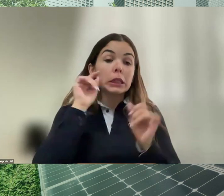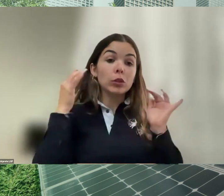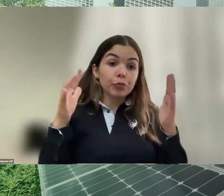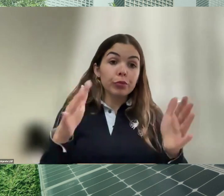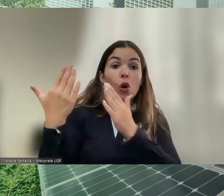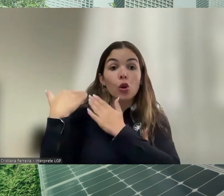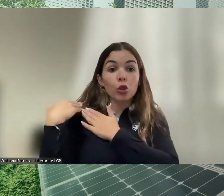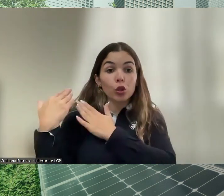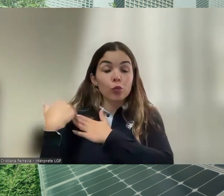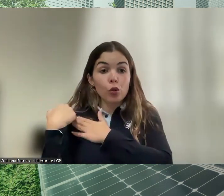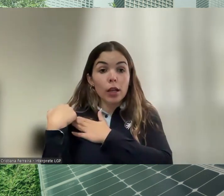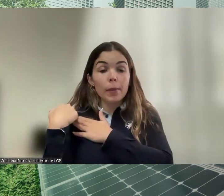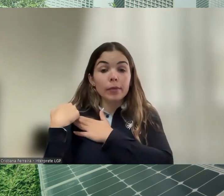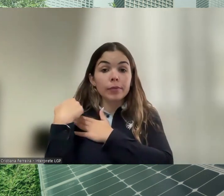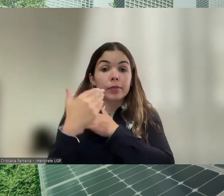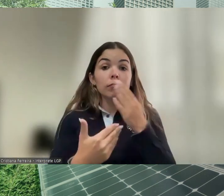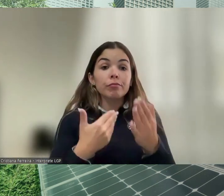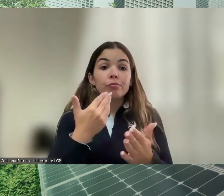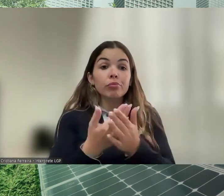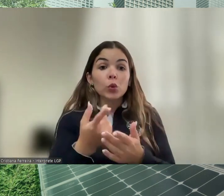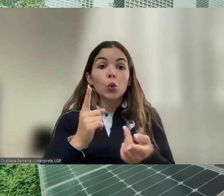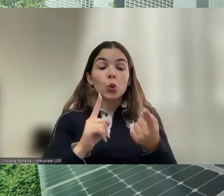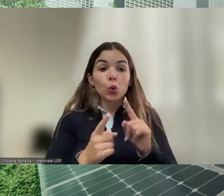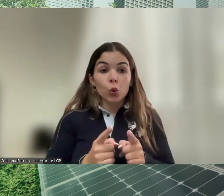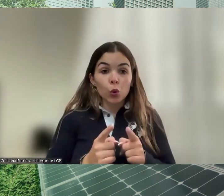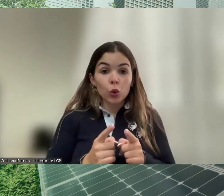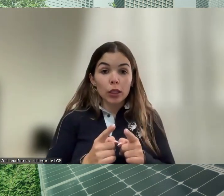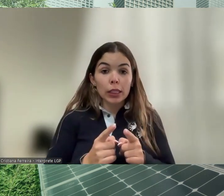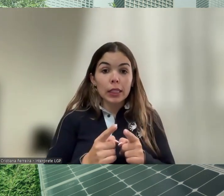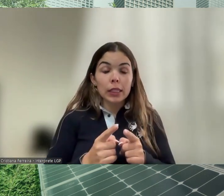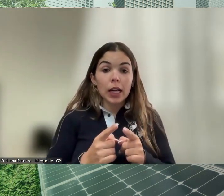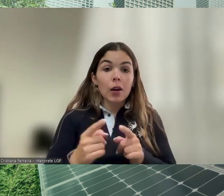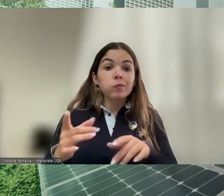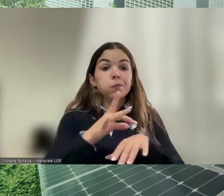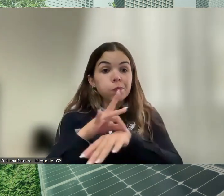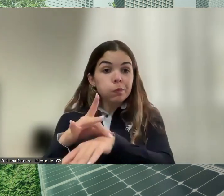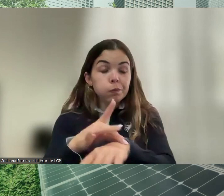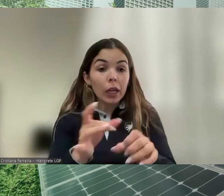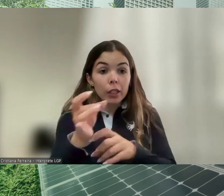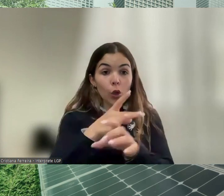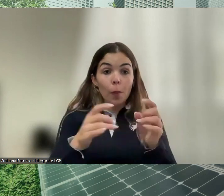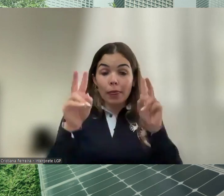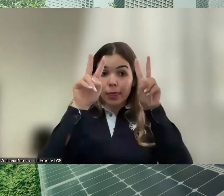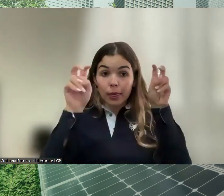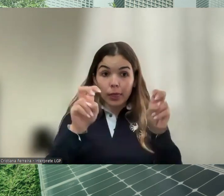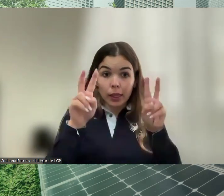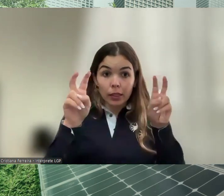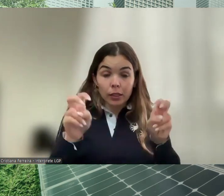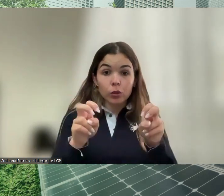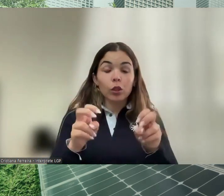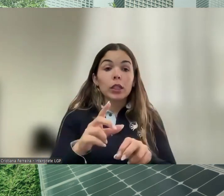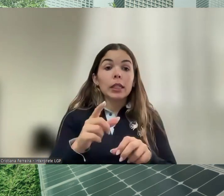responsável por assegurar a aplicação das diretivas europeias em temas como o ordenamento do